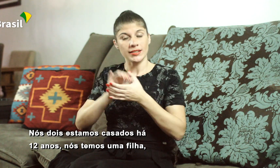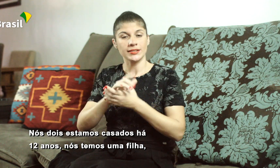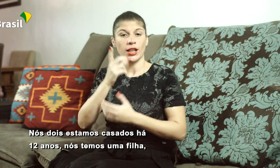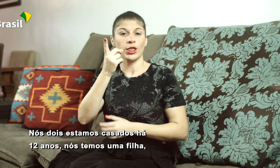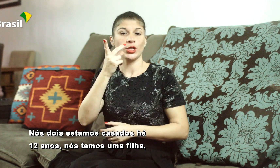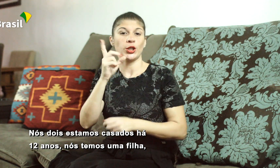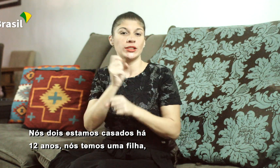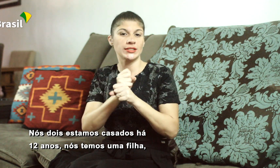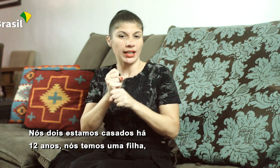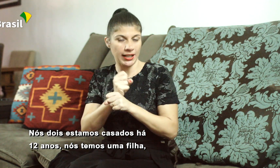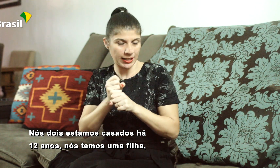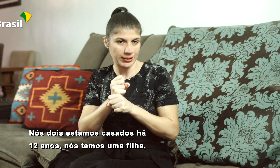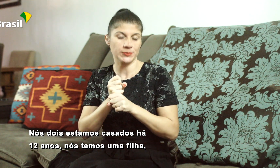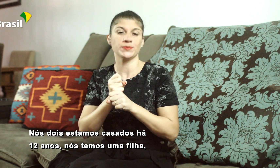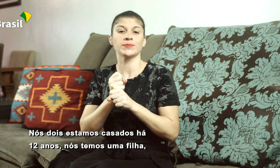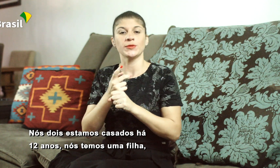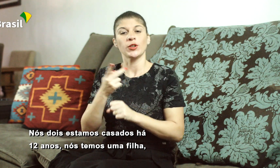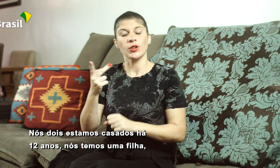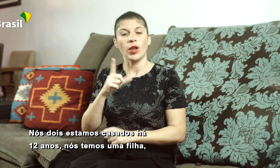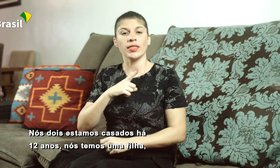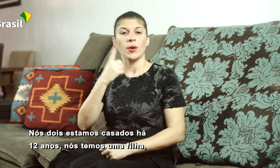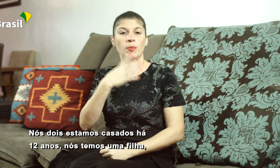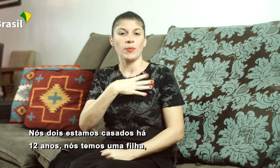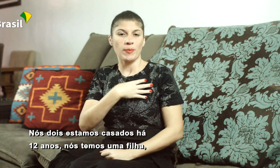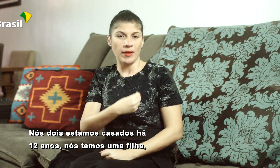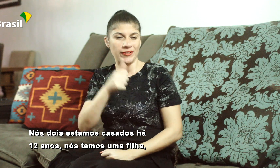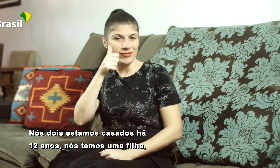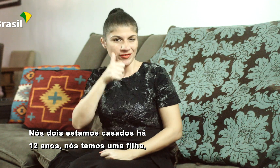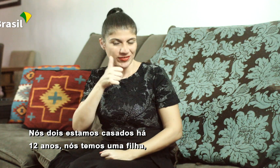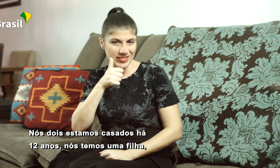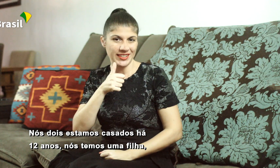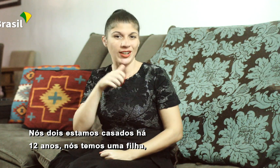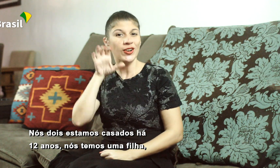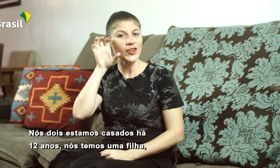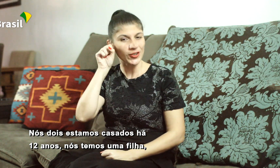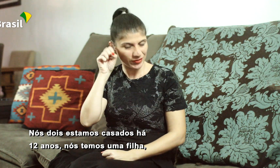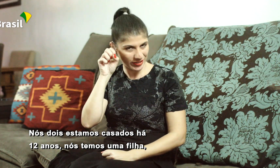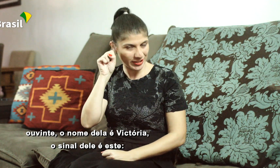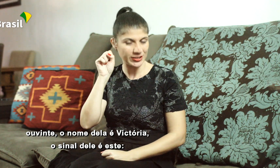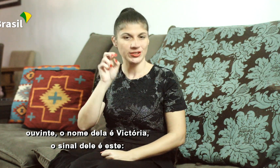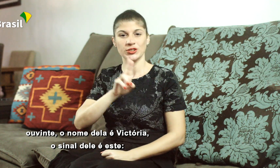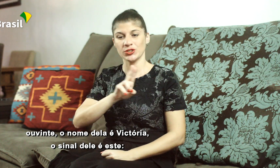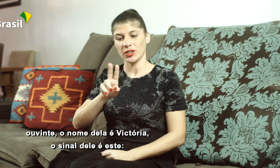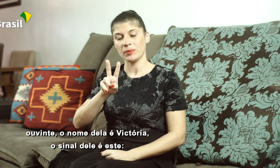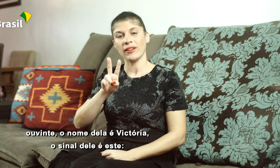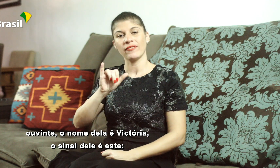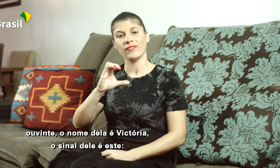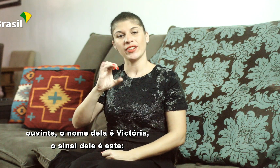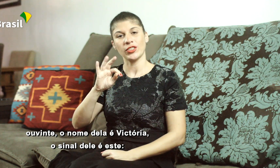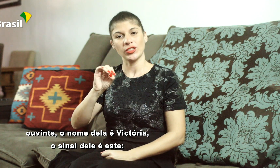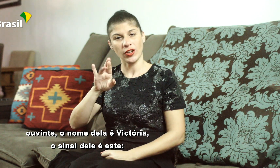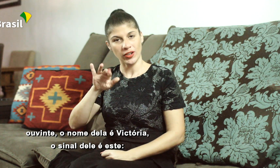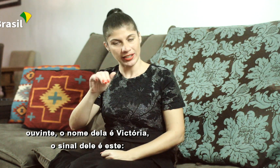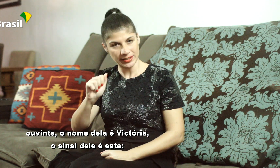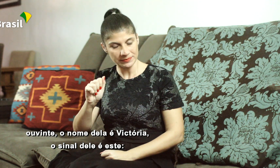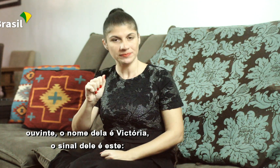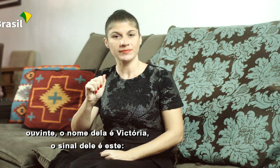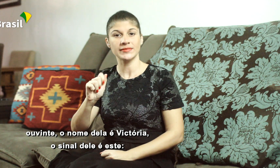Nós dois estamos casados há 12 anos, nós temos uma filha, ouvinte, o nome dela é